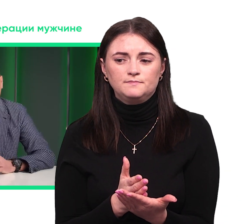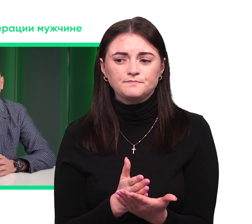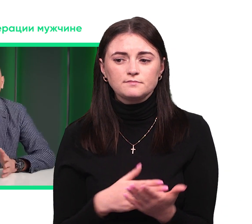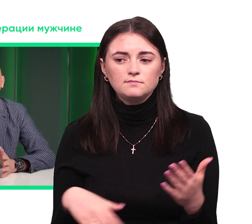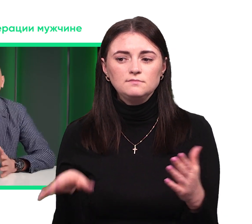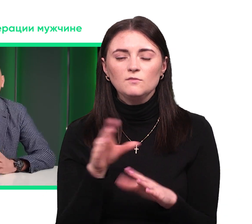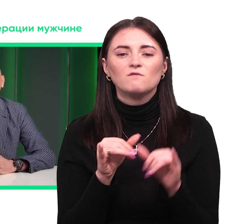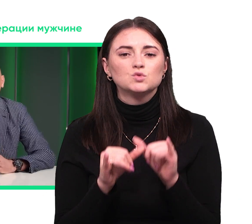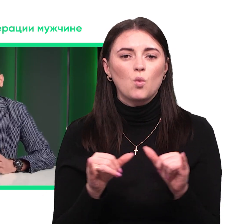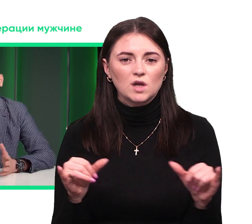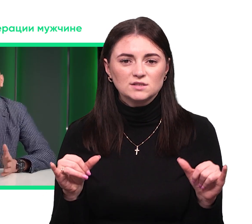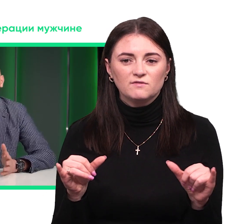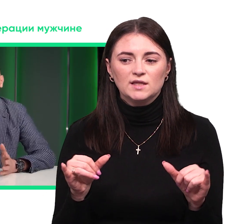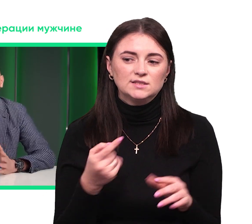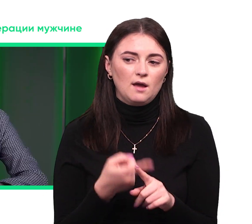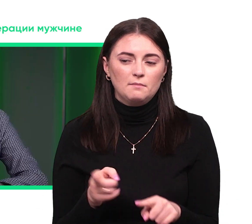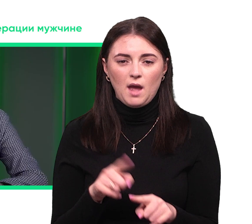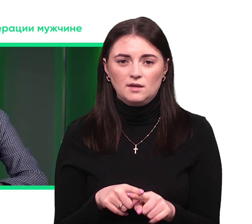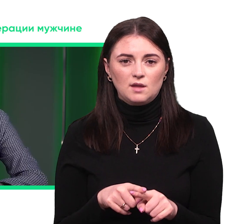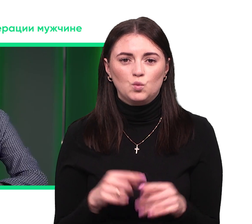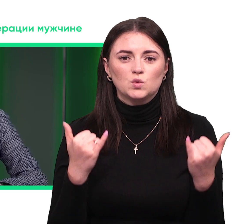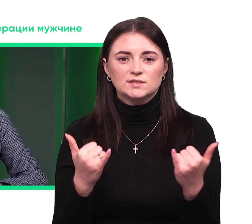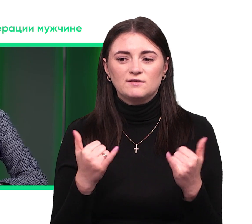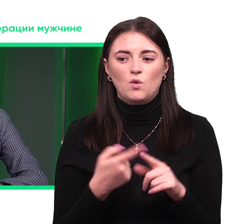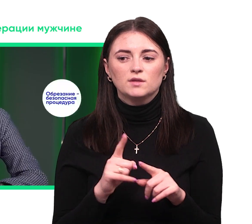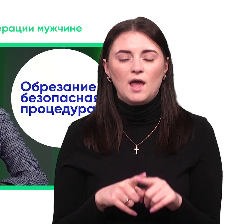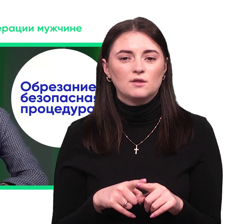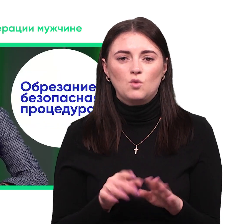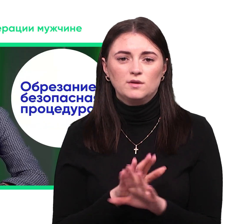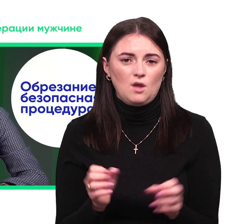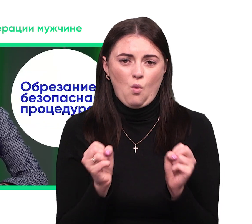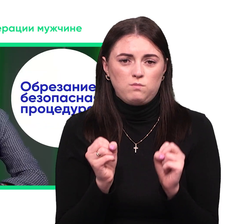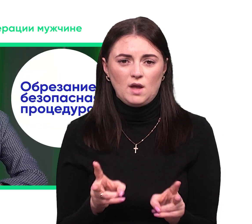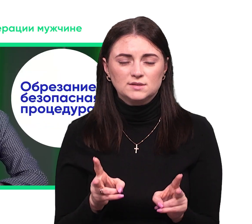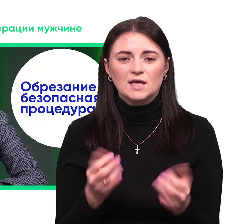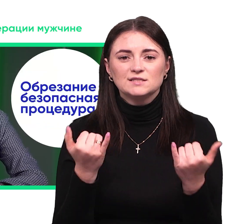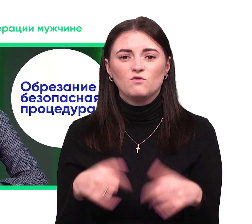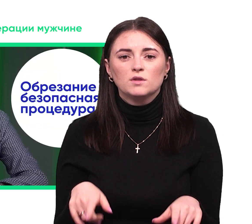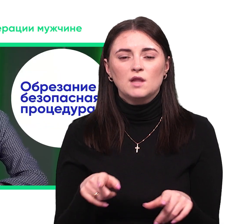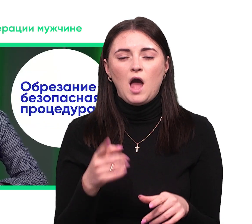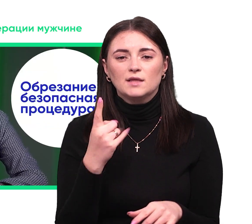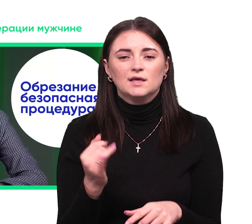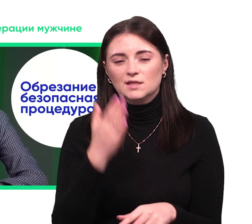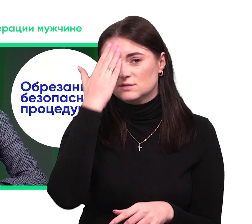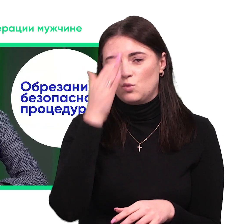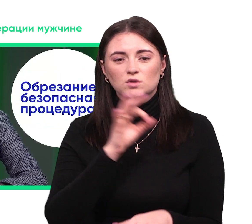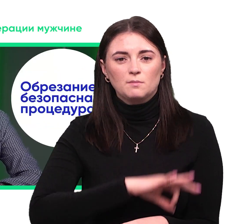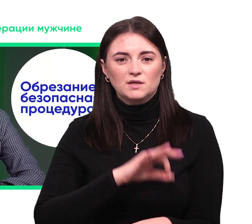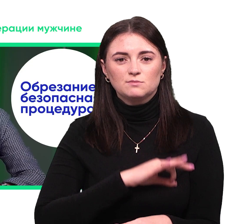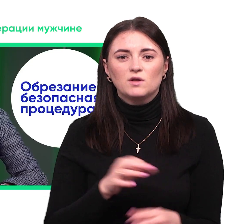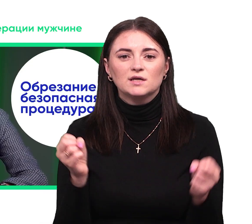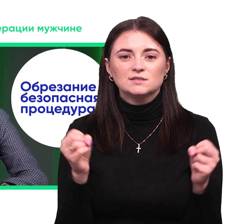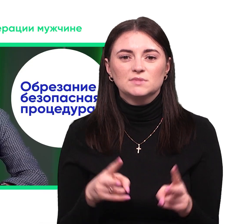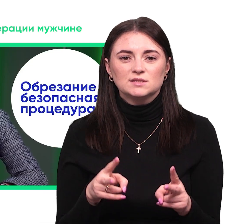Все развилось, поэтому сегодня это безопасная процедура. Даже сегодня есть один из способов, это использование